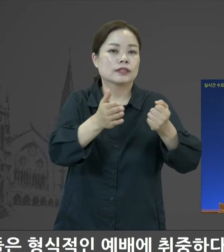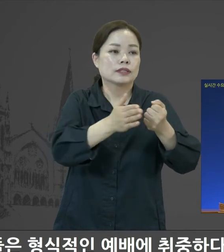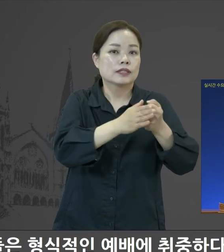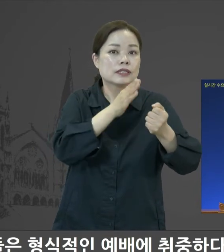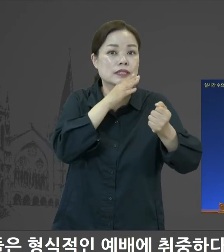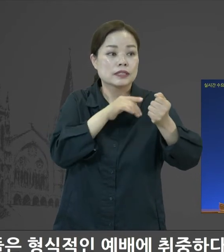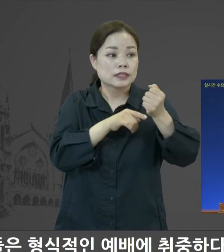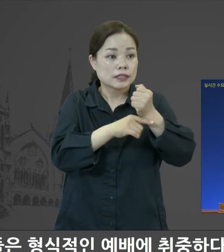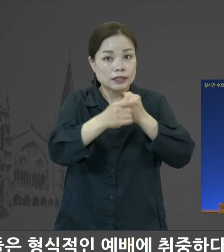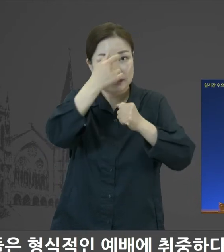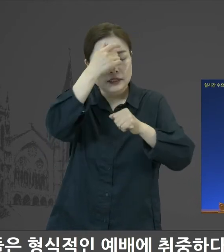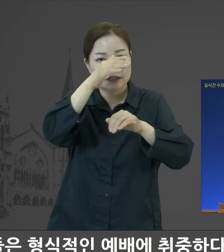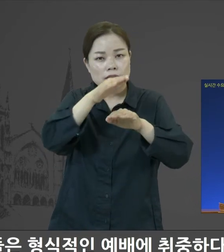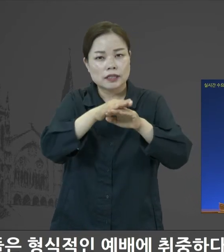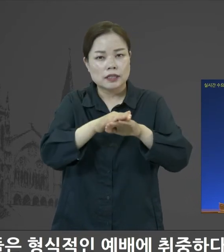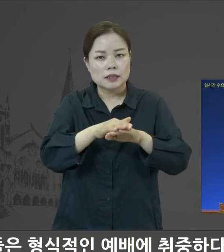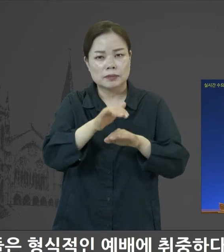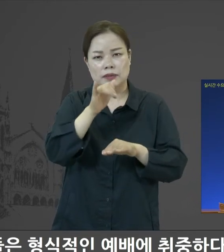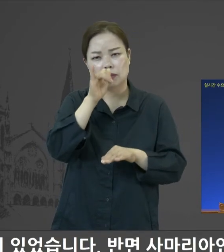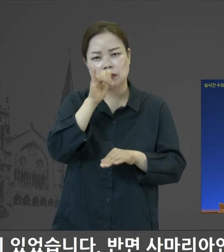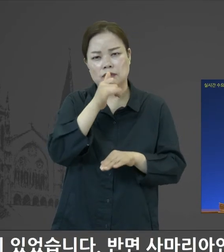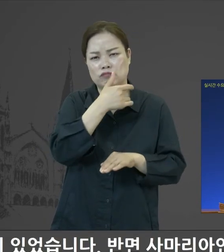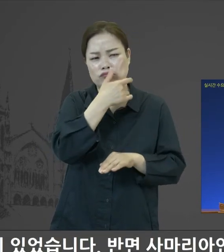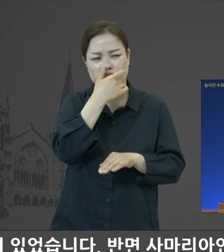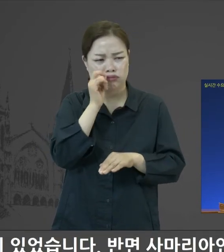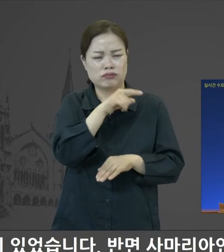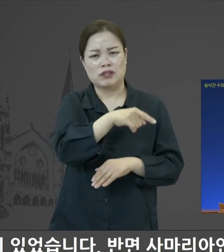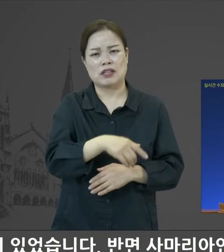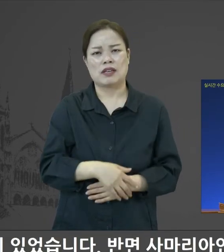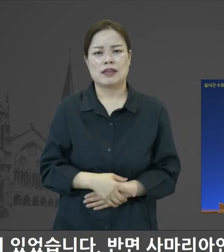진리로 드려지는 예배에 있어서 부족함이 있었던 것입니다.